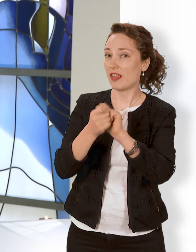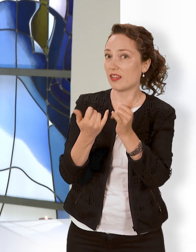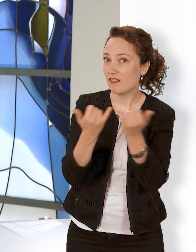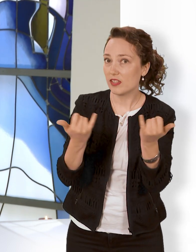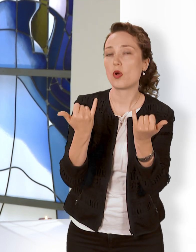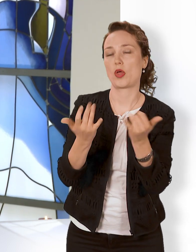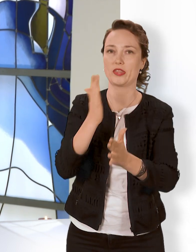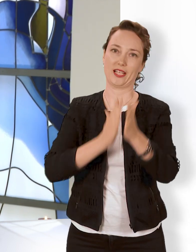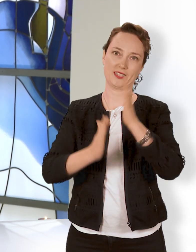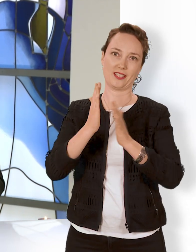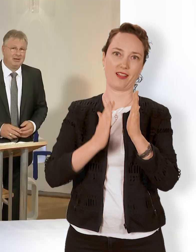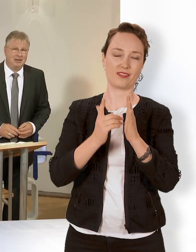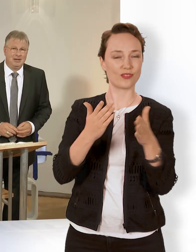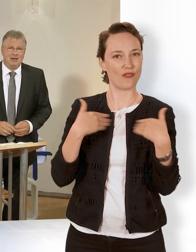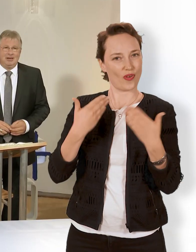diesen Gottesdienst.